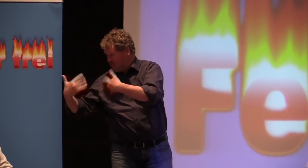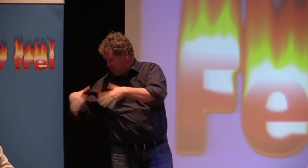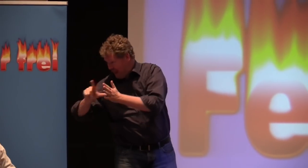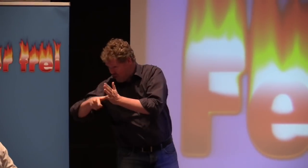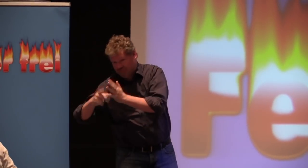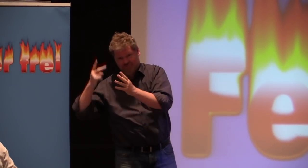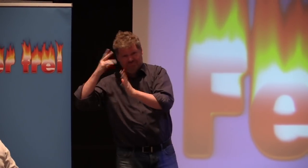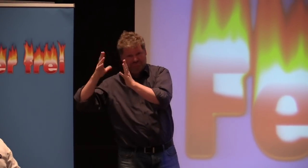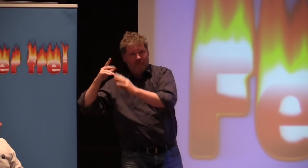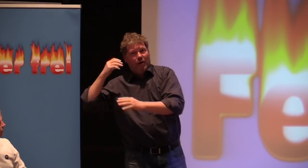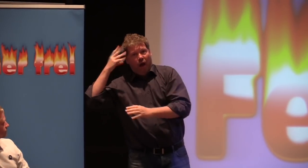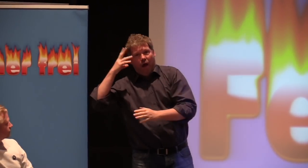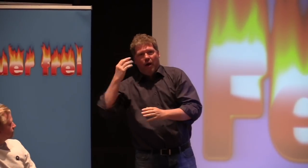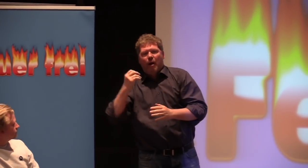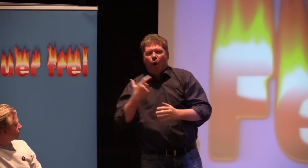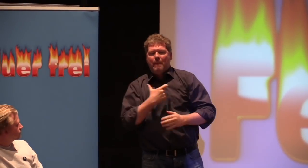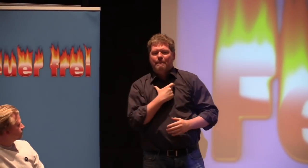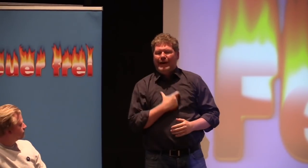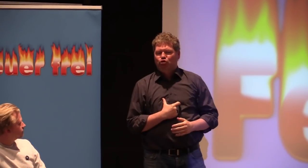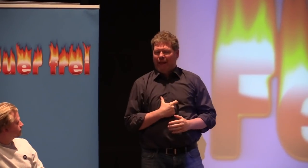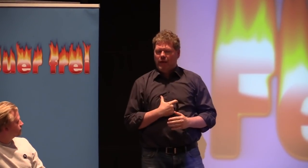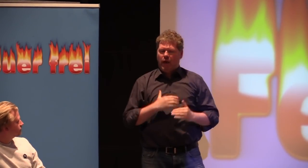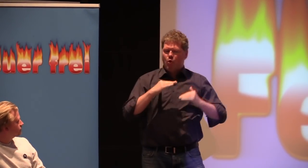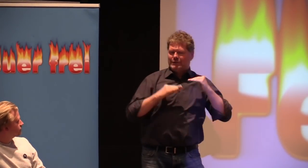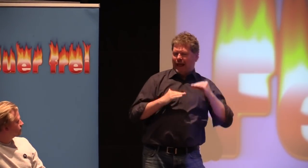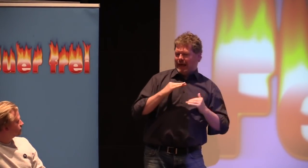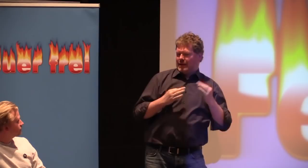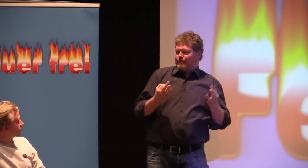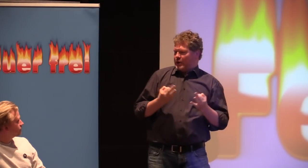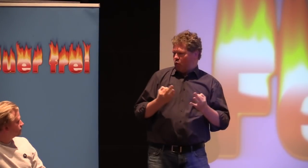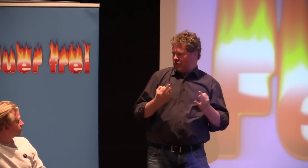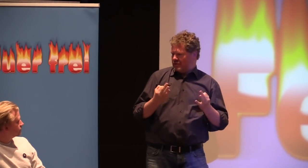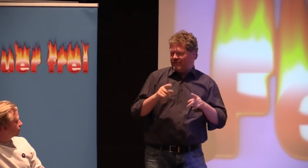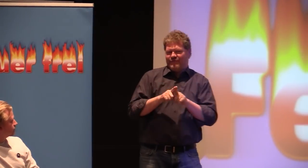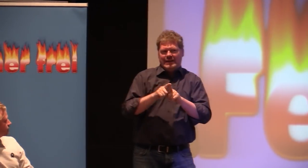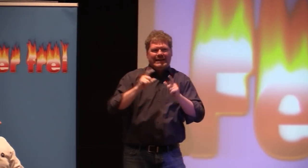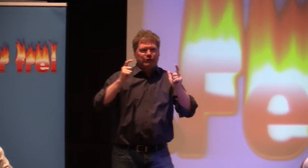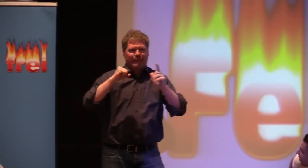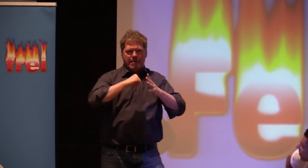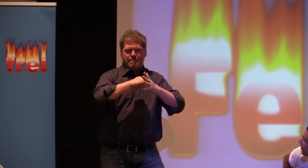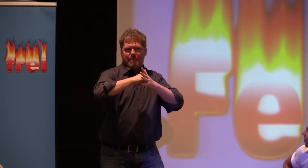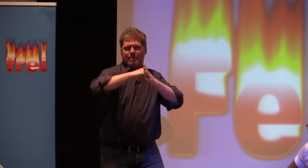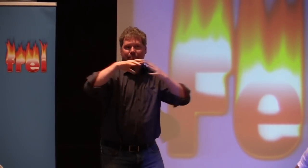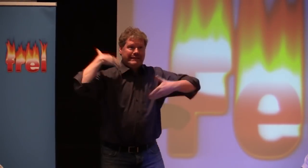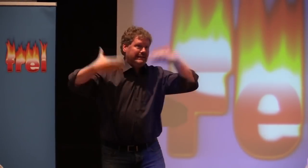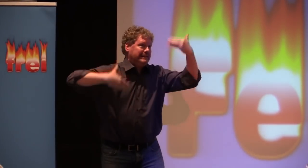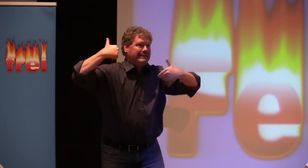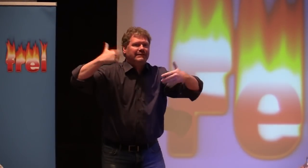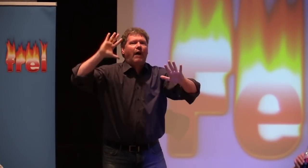Erstmal, Patrick, herzlichen Glückwunsch von deiner Leistung. Ziehe ich den Hut, dass du in einem großen Konzern Fuß gefasst hast, wunderbar. Aber